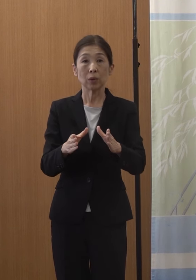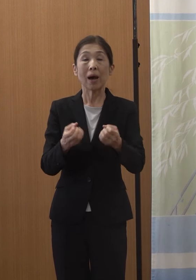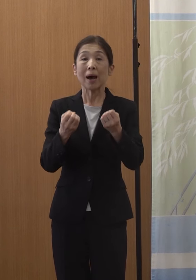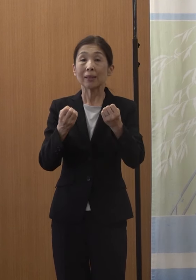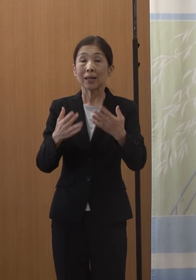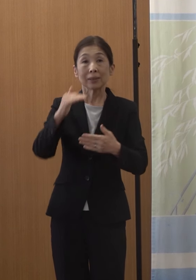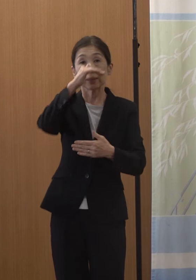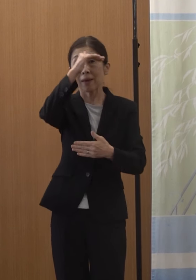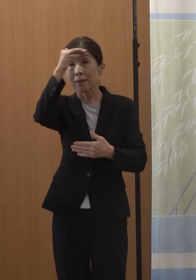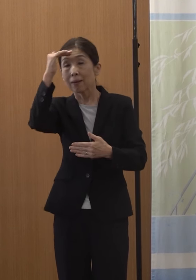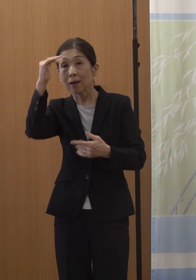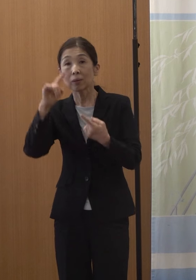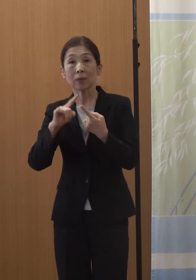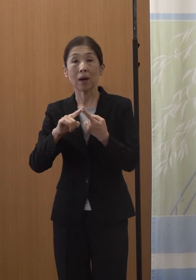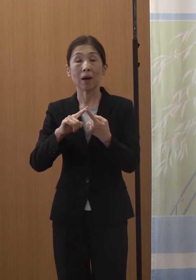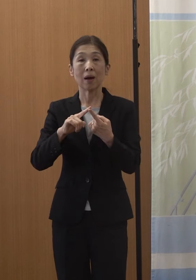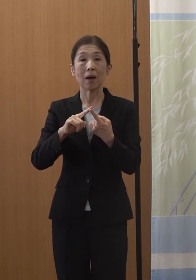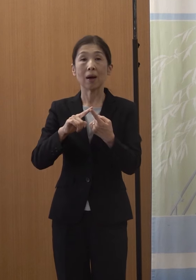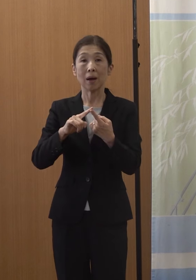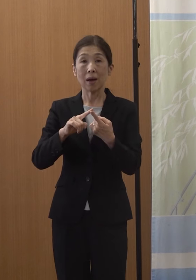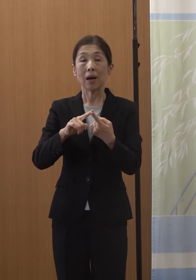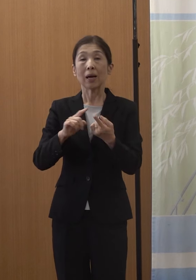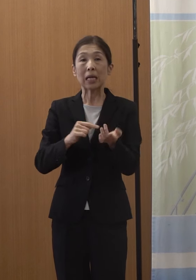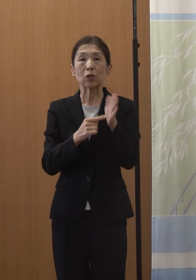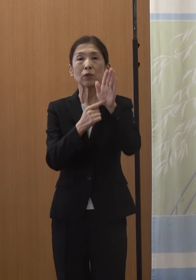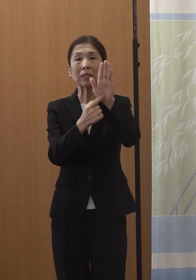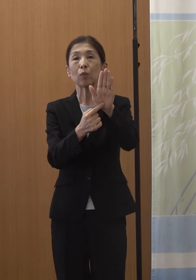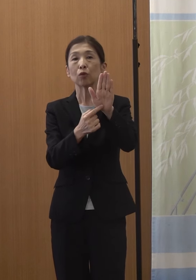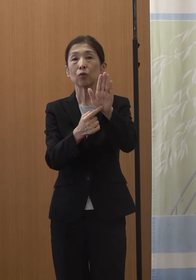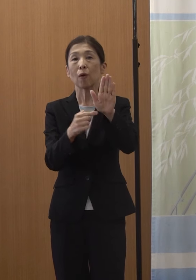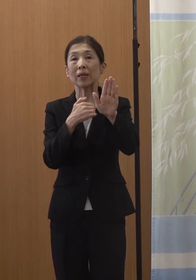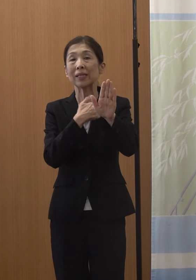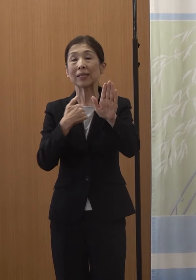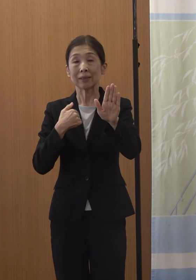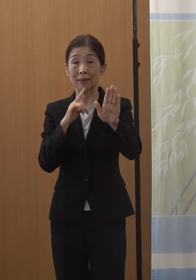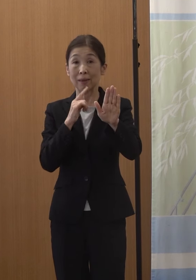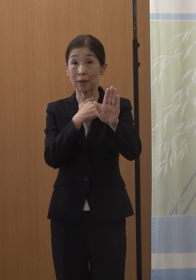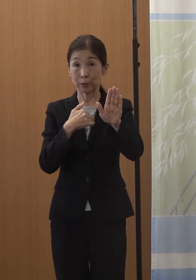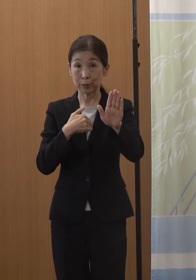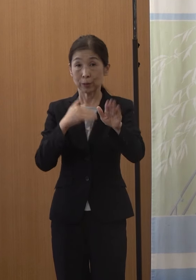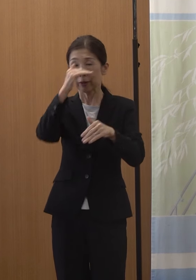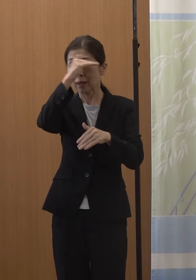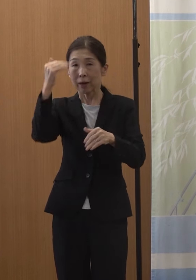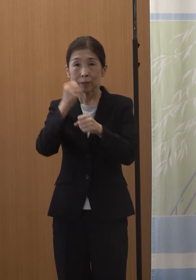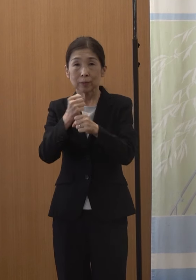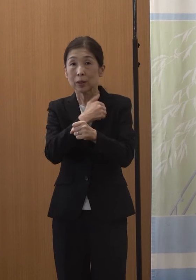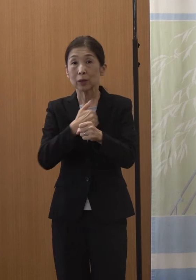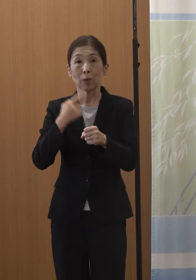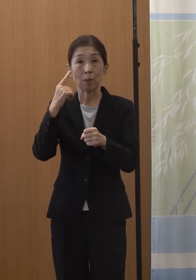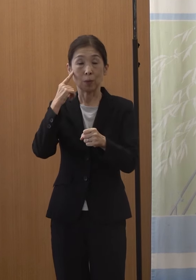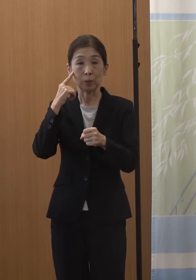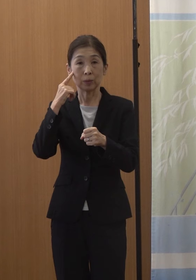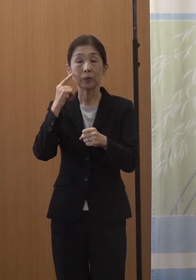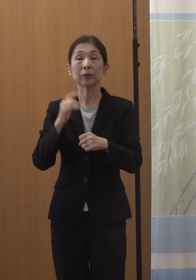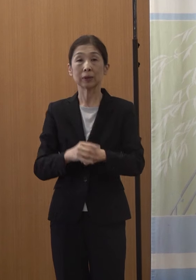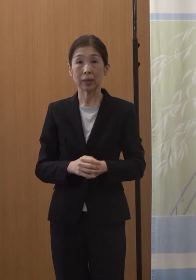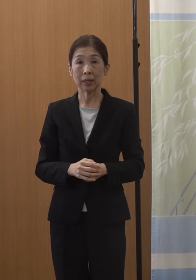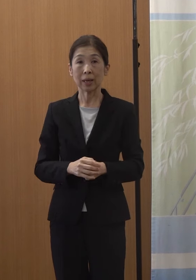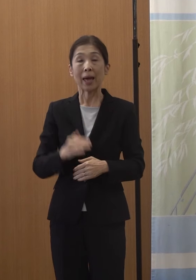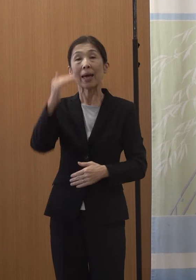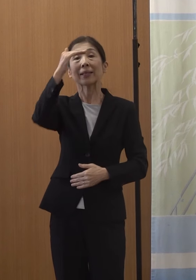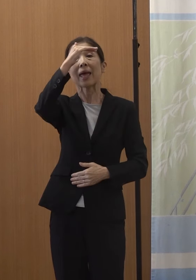して金沢のシンボルとも言えるような景観になったと思います。そういったものが立った中で、景